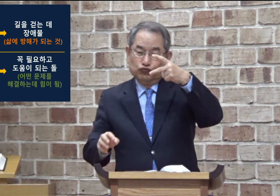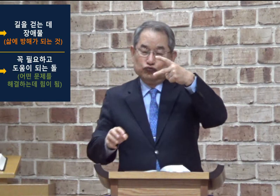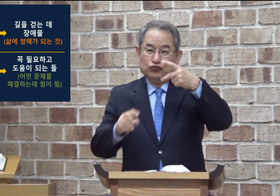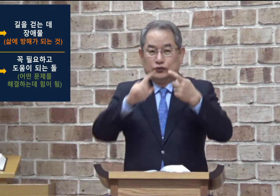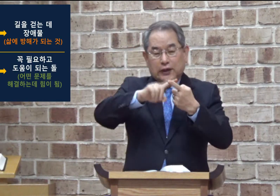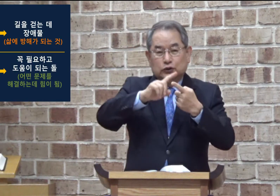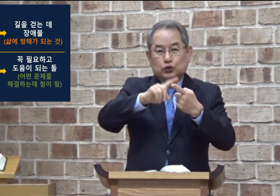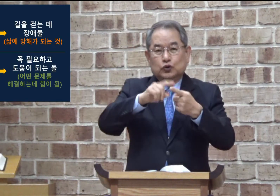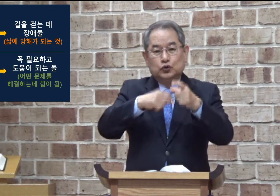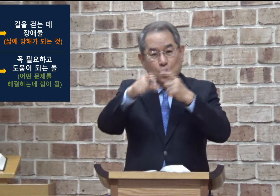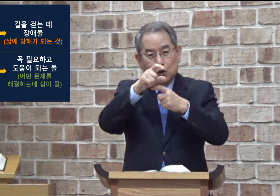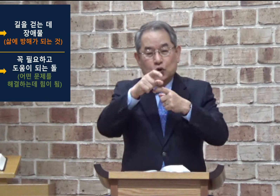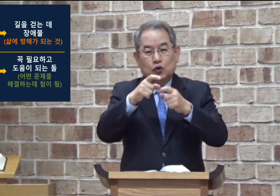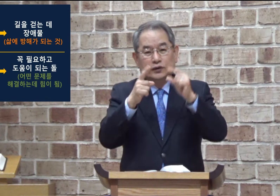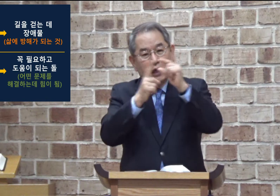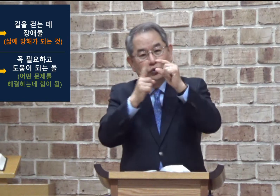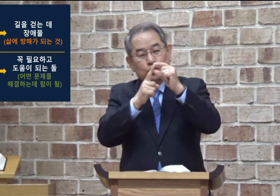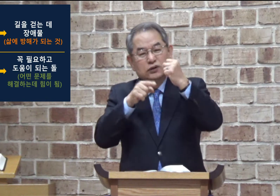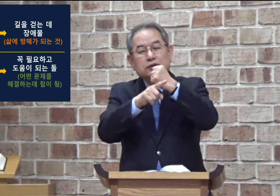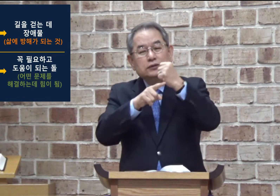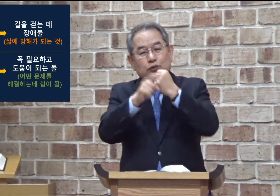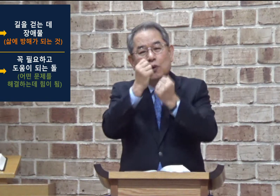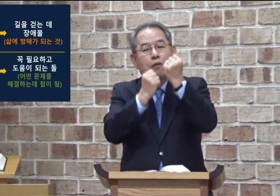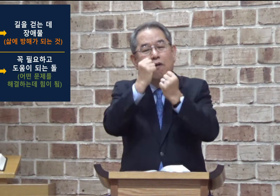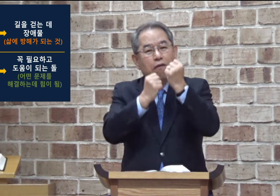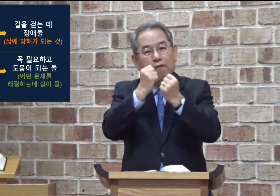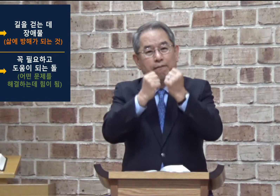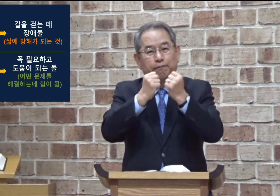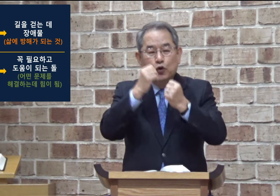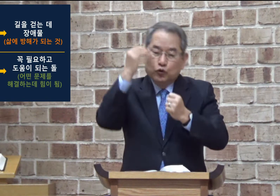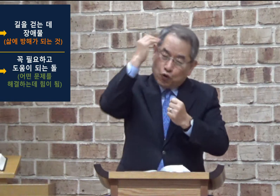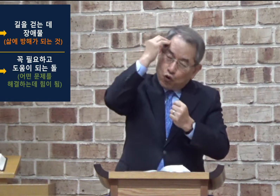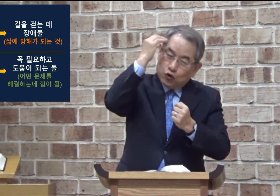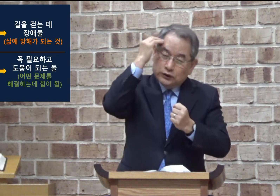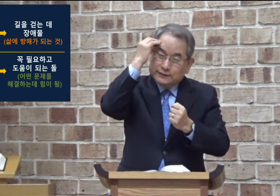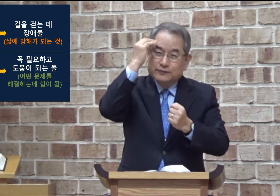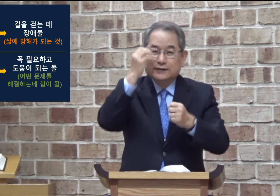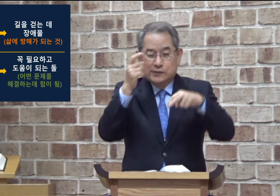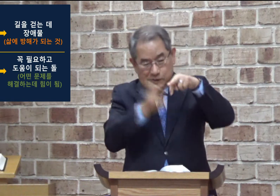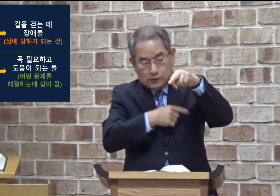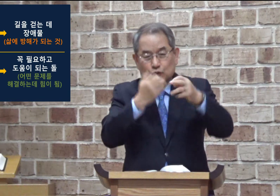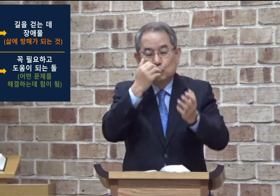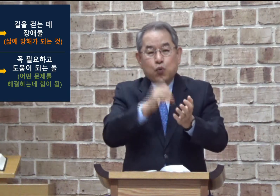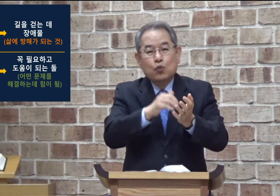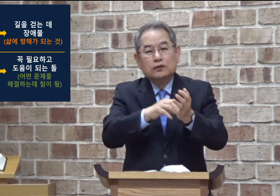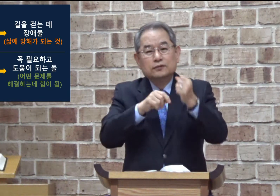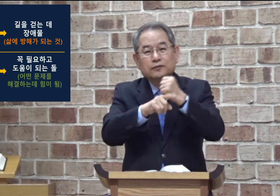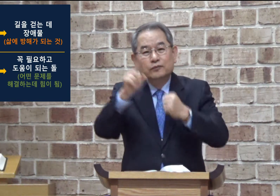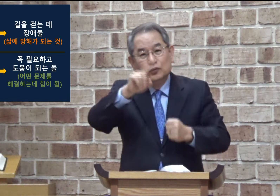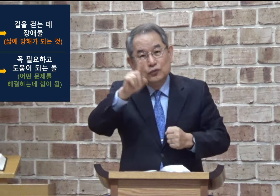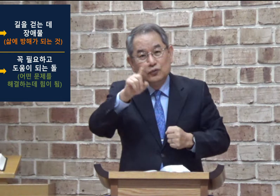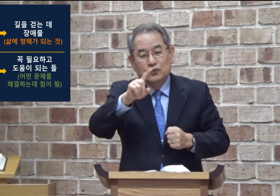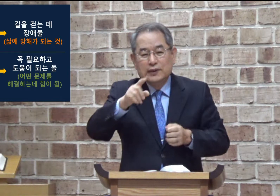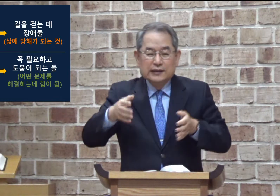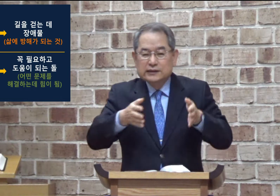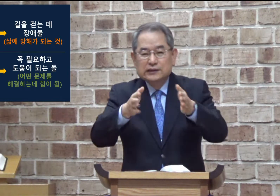걷는데 장애물이 되는 것입니다. 그것은 돌만을 의미하는 것이 아니라 우리 삶도